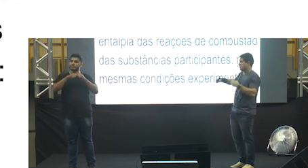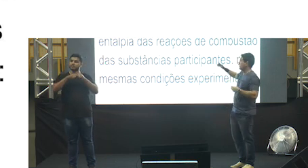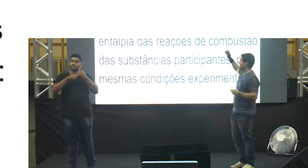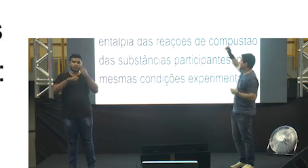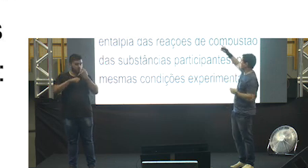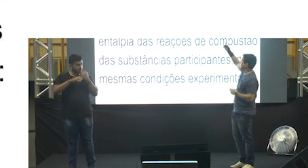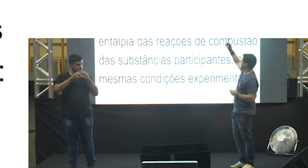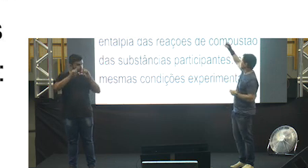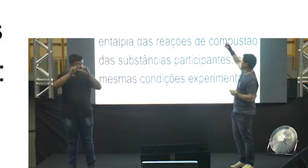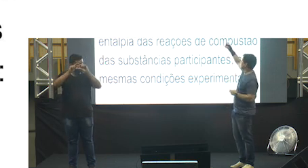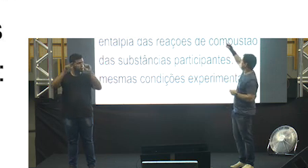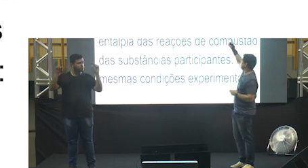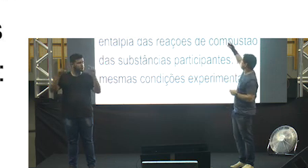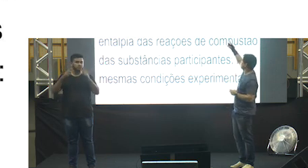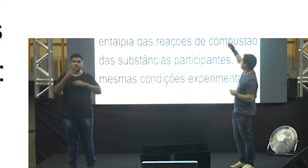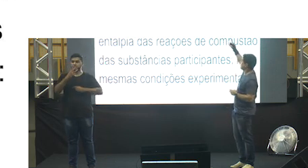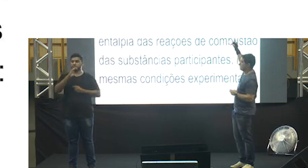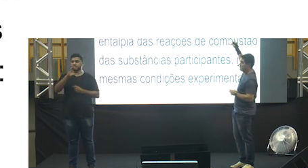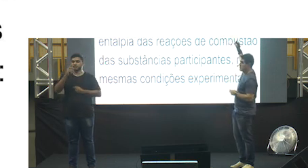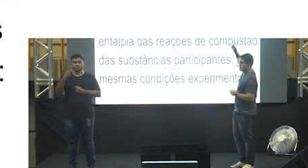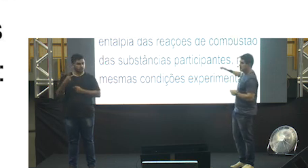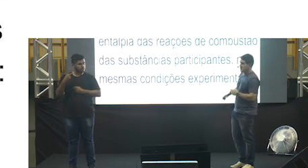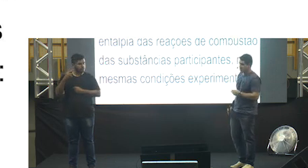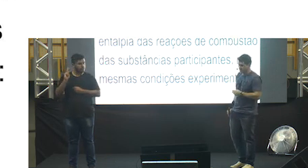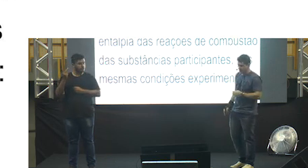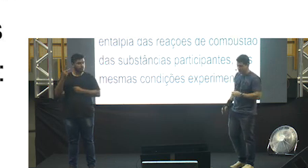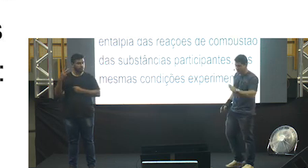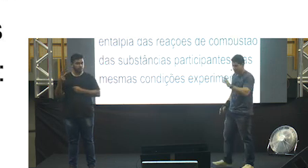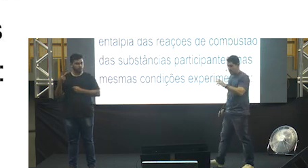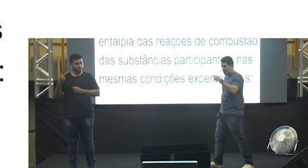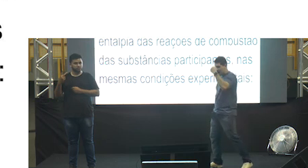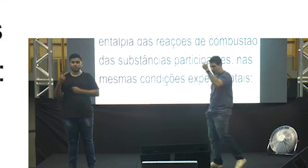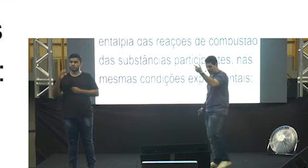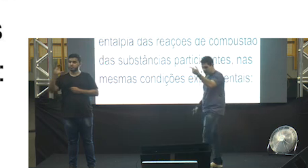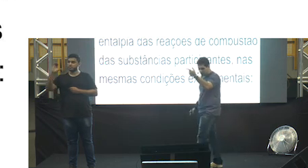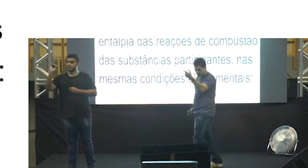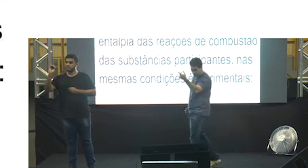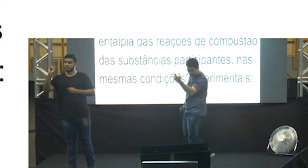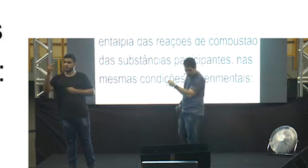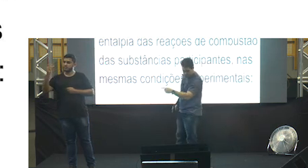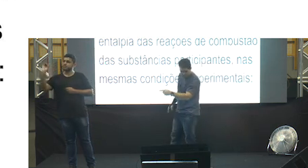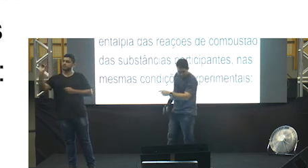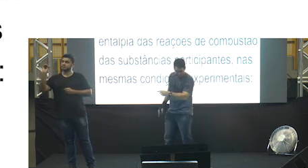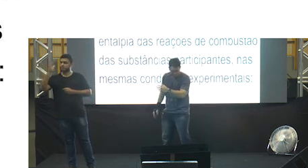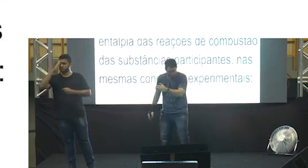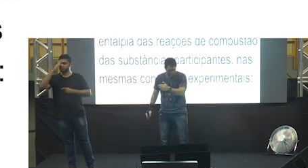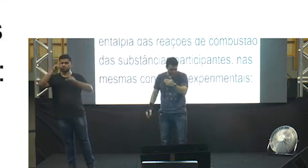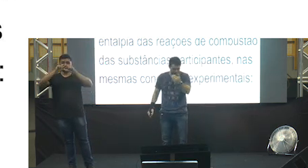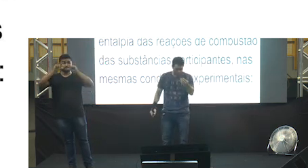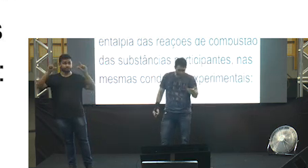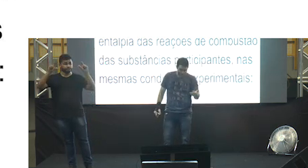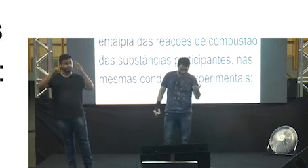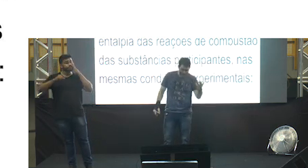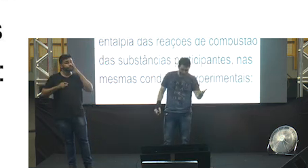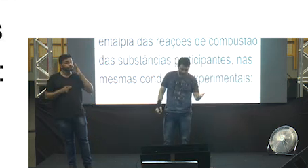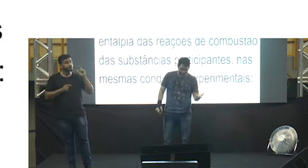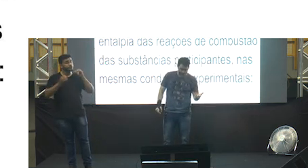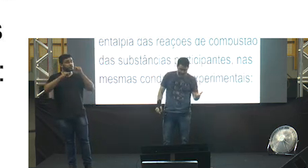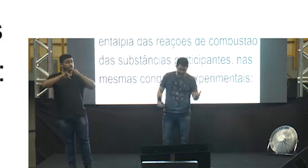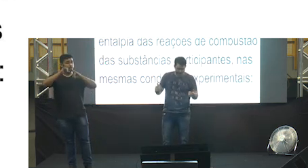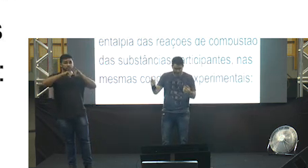eu desejo. 3C2H2 produzindo C6H6. A energia envolvida nesse processo pode ser